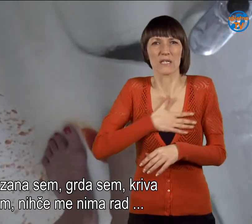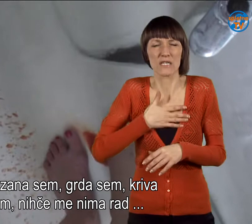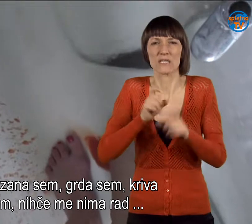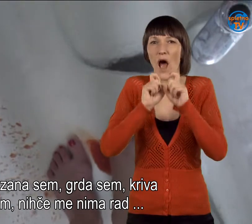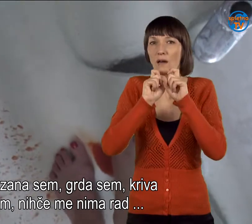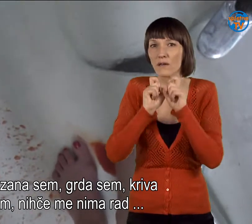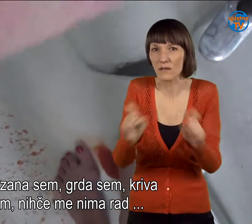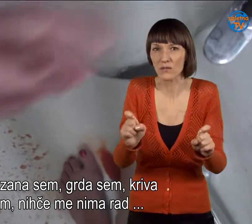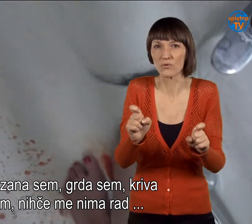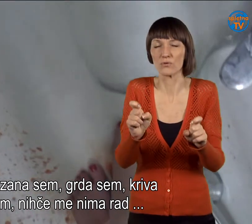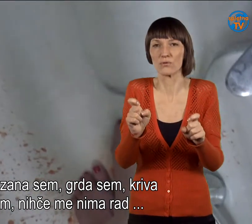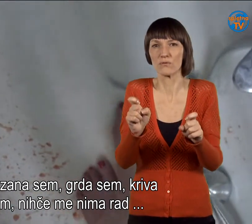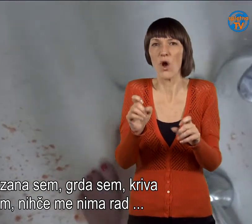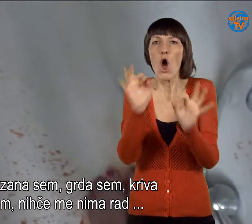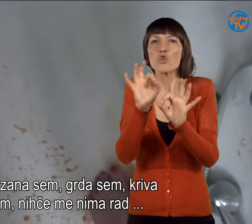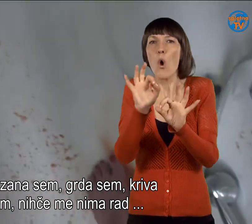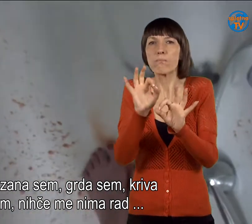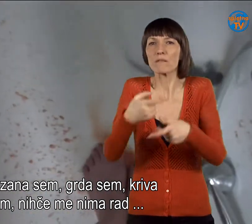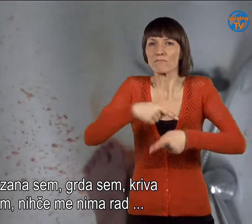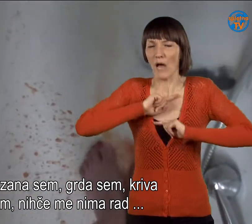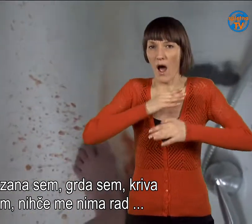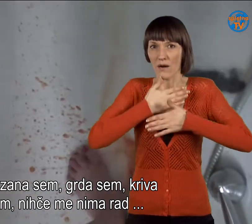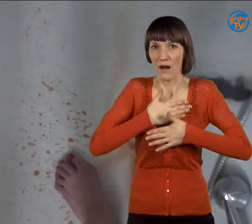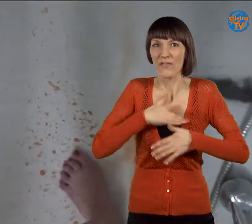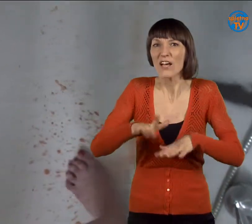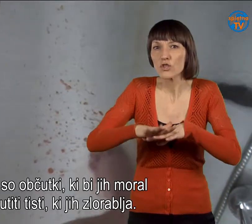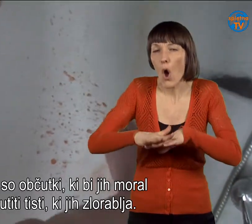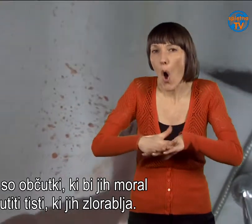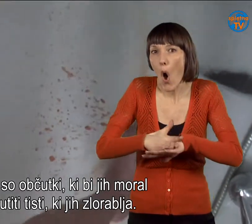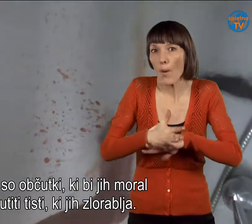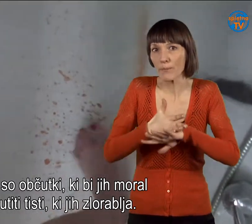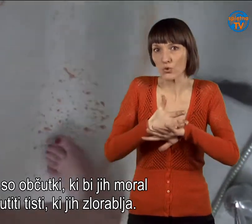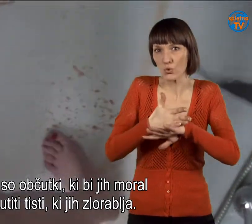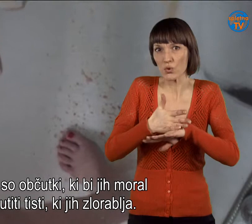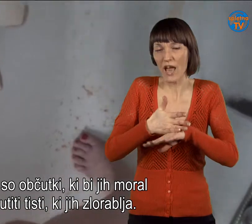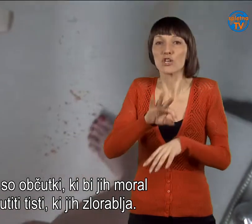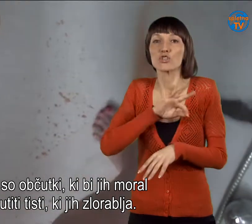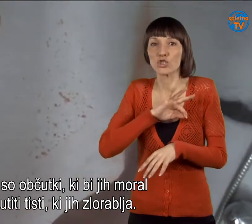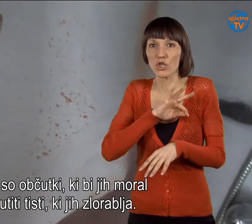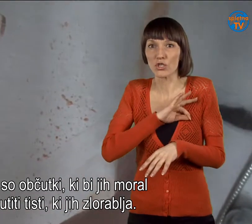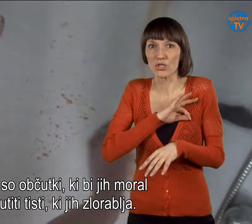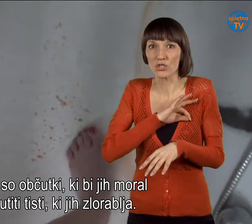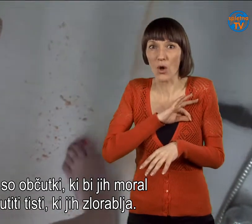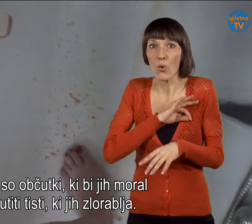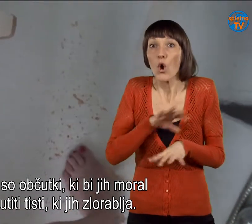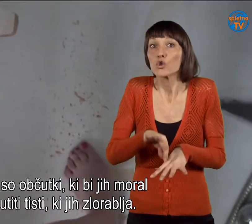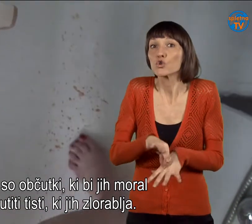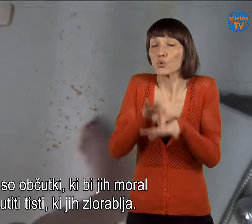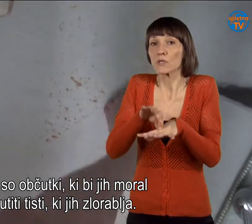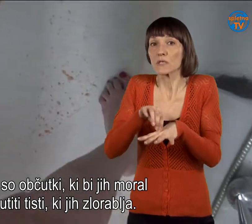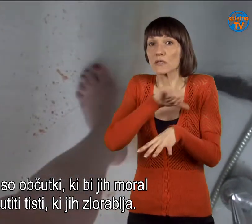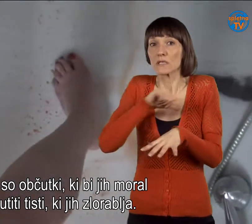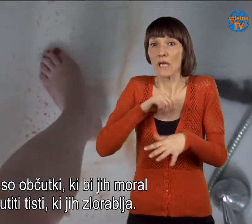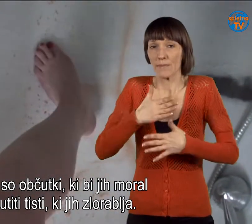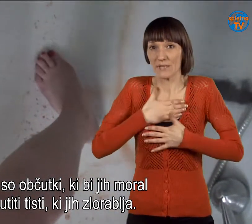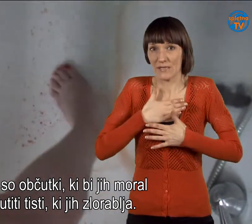umazana sem, grda sem, kriva sem, noben me nima rad, vse te občutke ponavadi žrtev, ne da bi hotela začuti